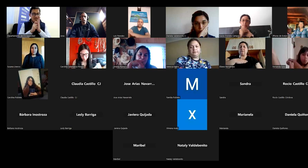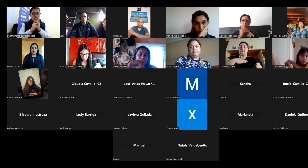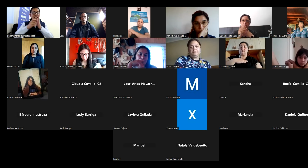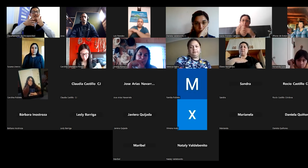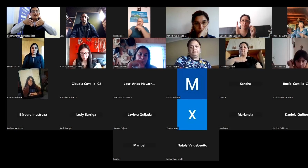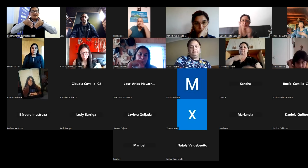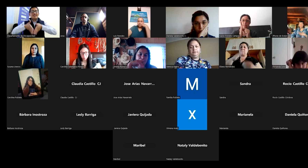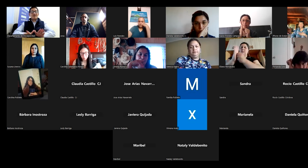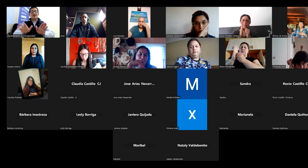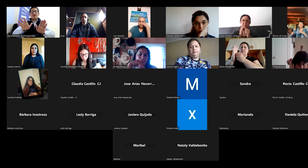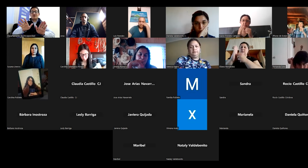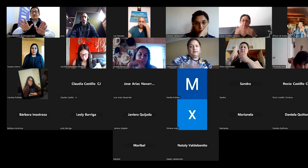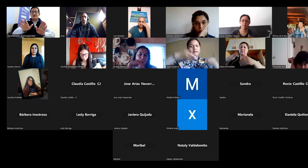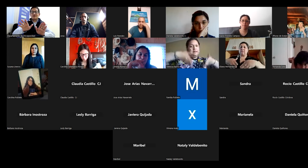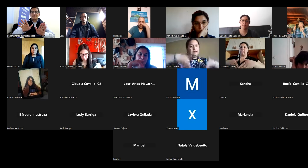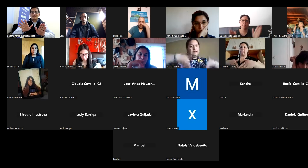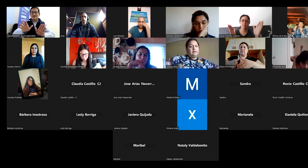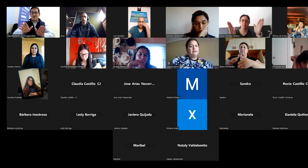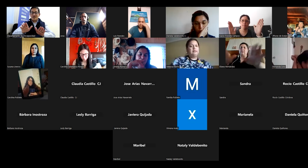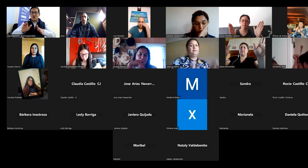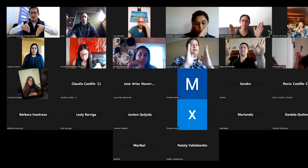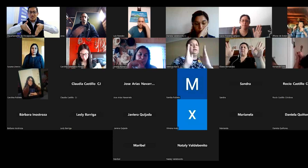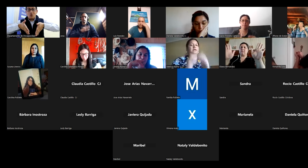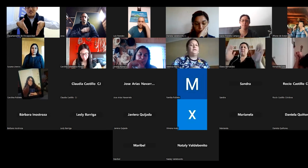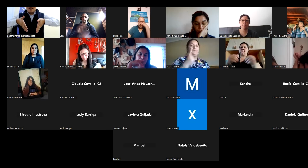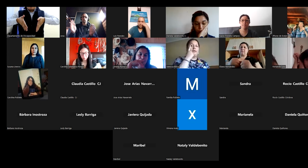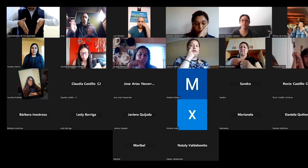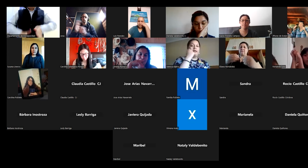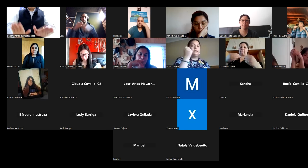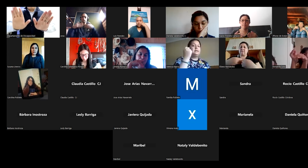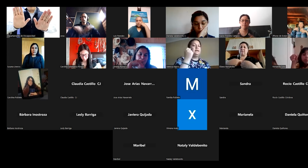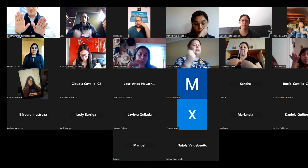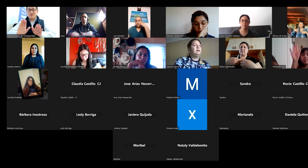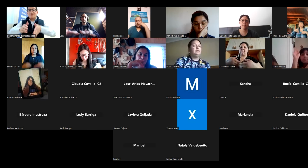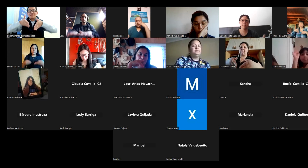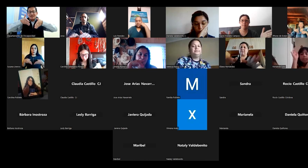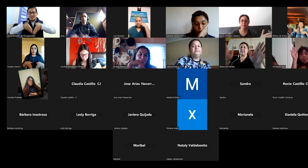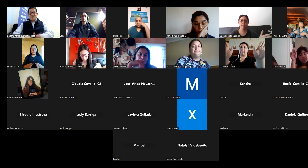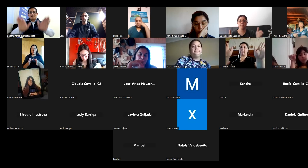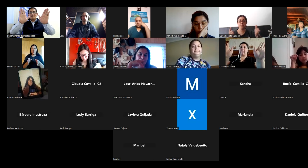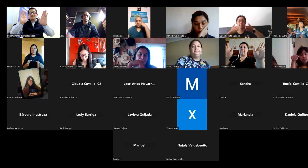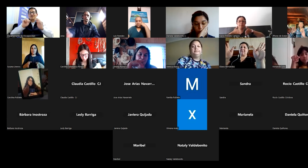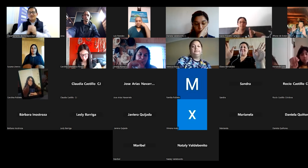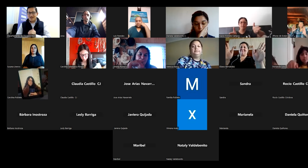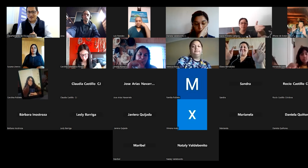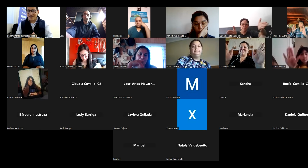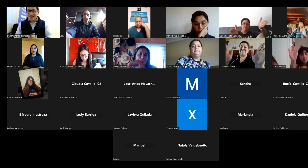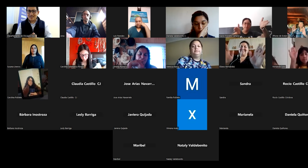fecha de nacimiento ¿no? como que la guaguita se me fue para abajo ¿cierto? nacimiento ya ese es el